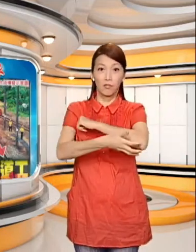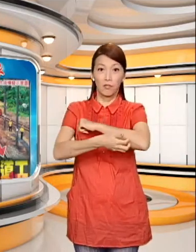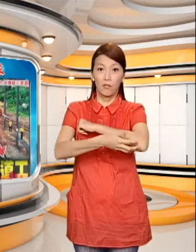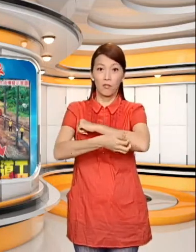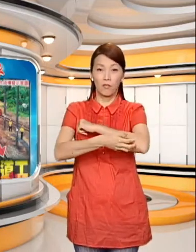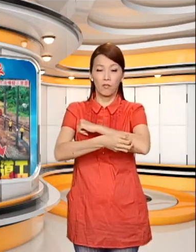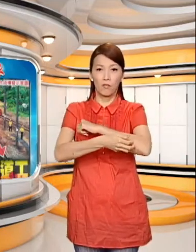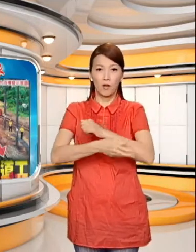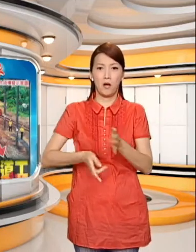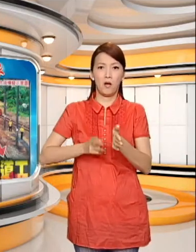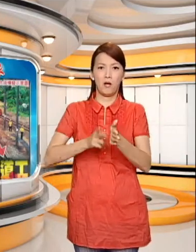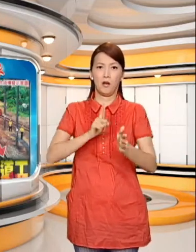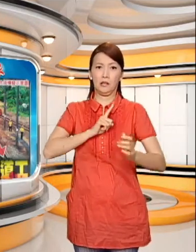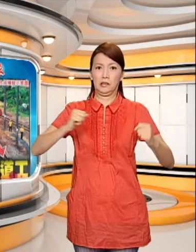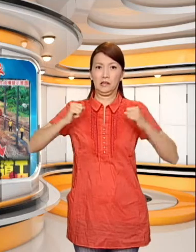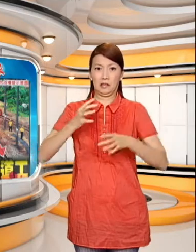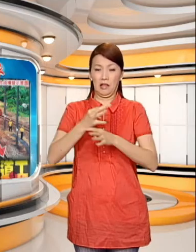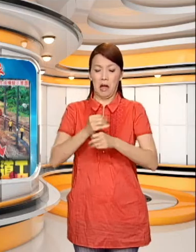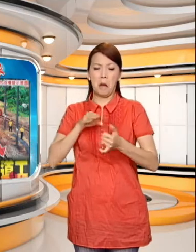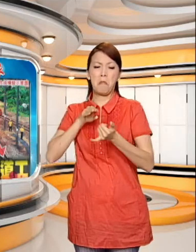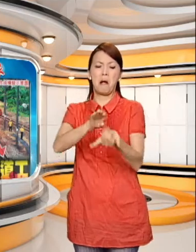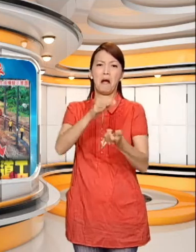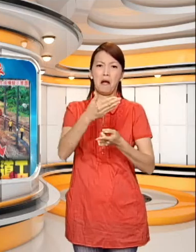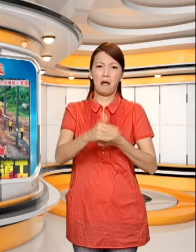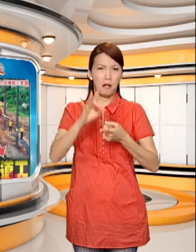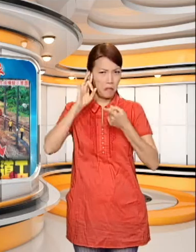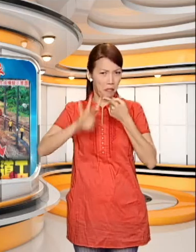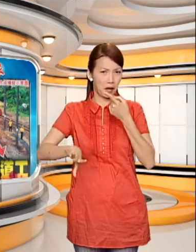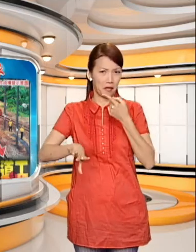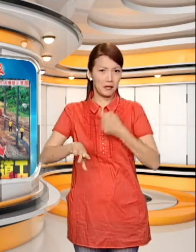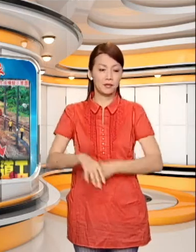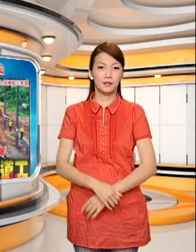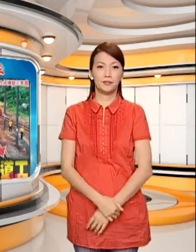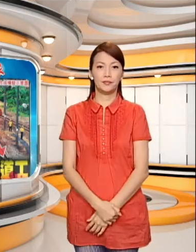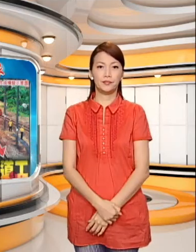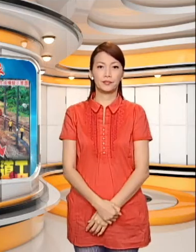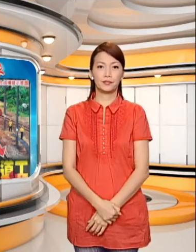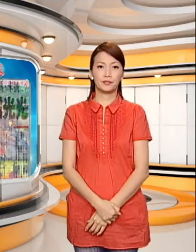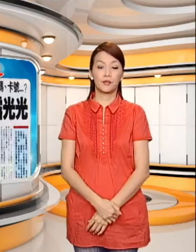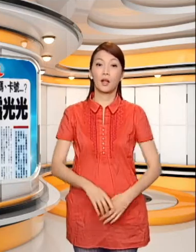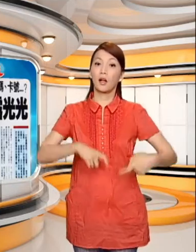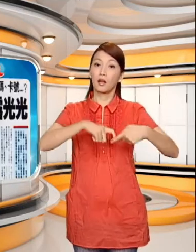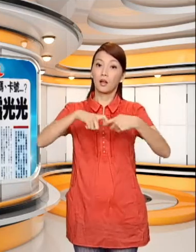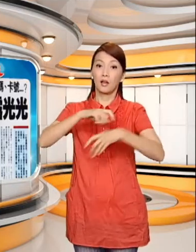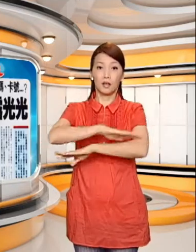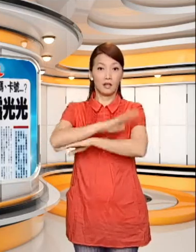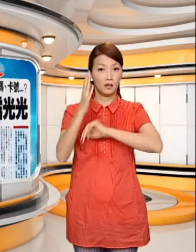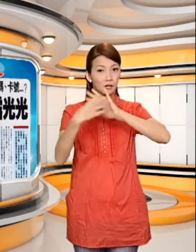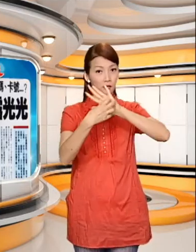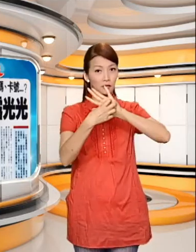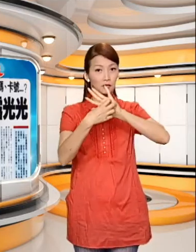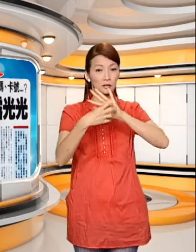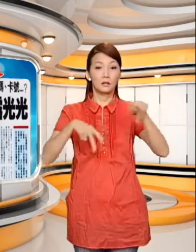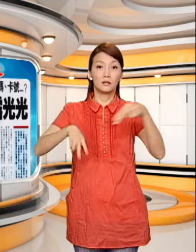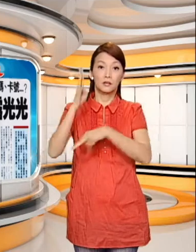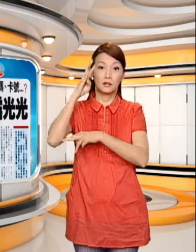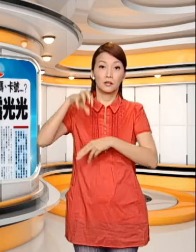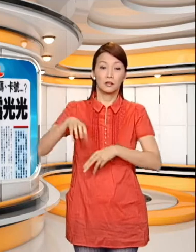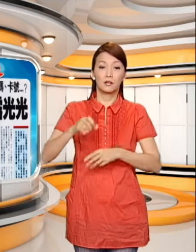名铁道工的相关报道。联合报则是行政院消保处随机抽查了市